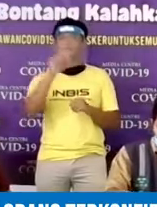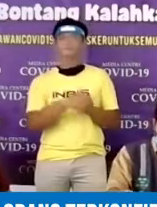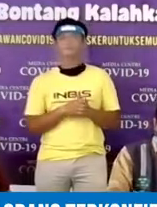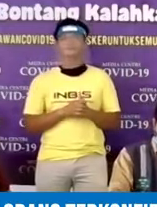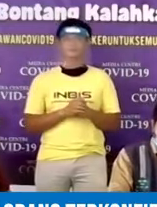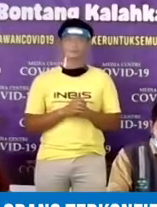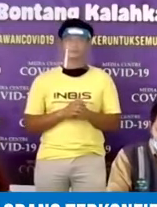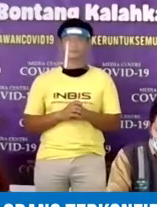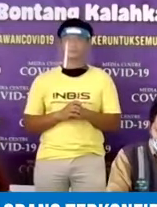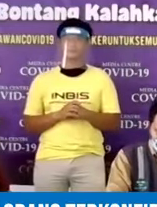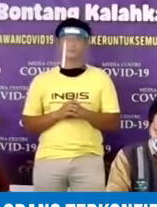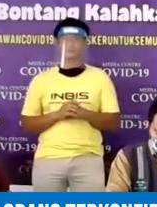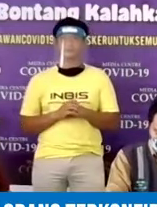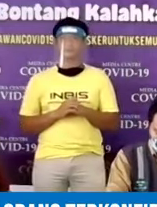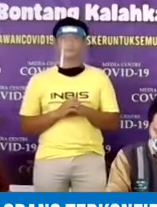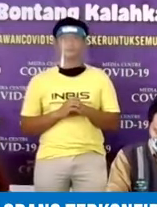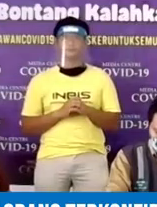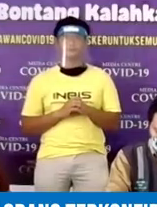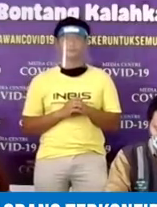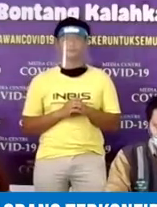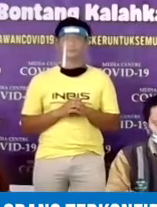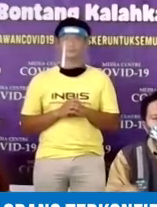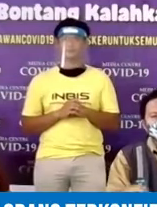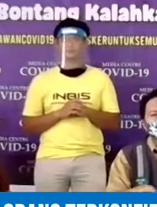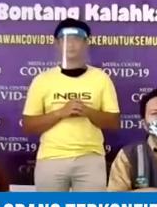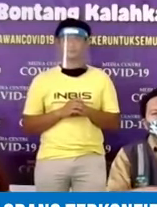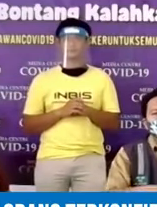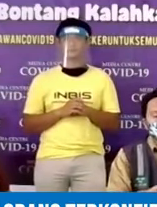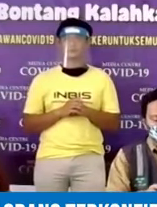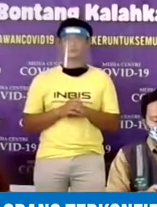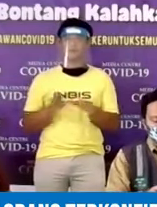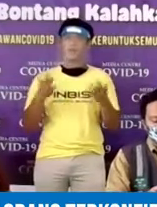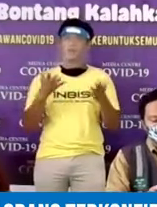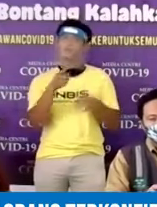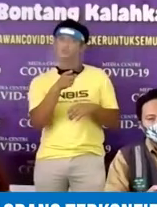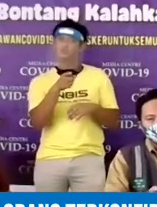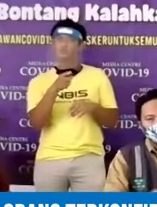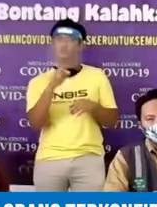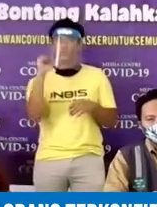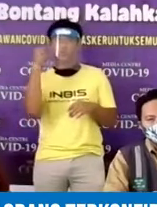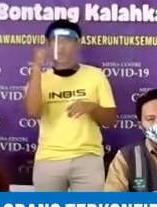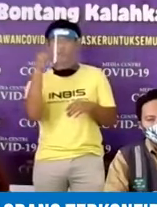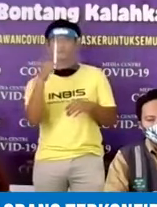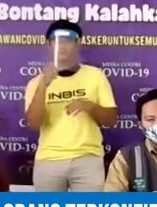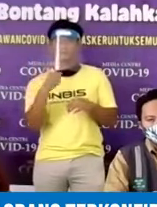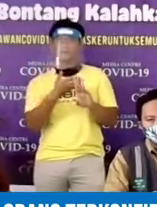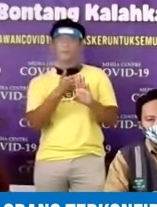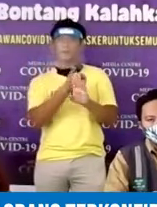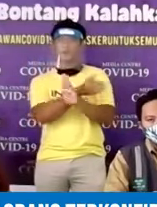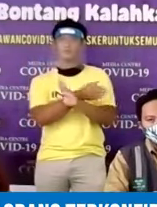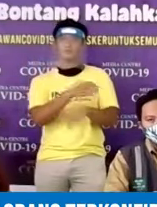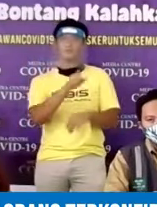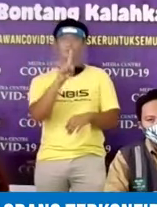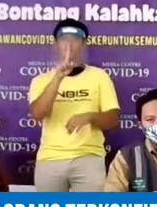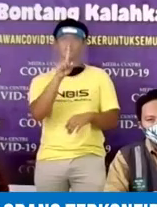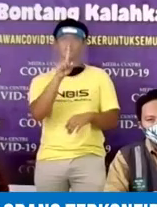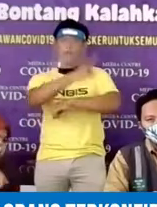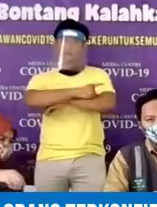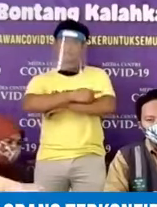yang sudah melebihi 10 hari tetapi masih ada apa tanda-tanda atau gejala-gejala